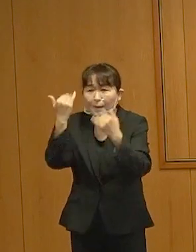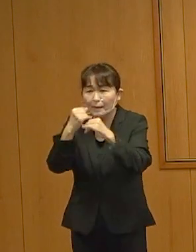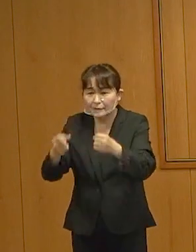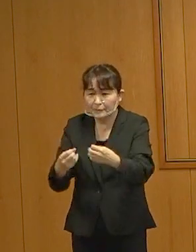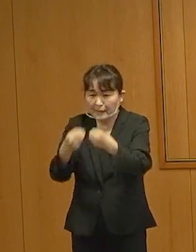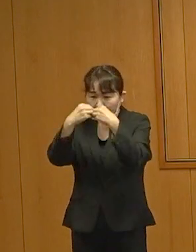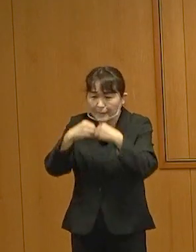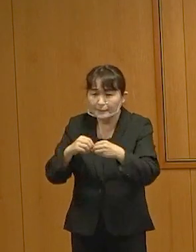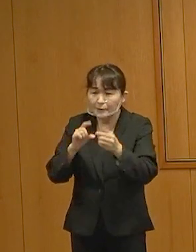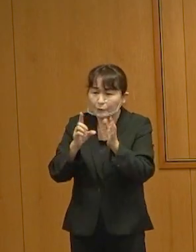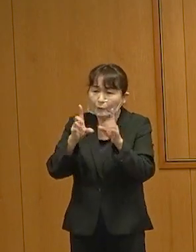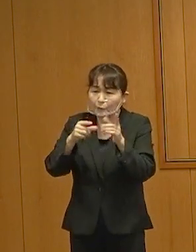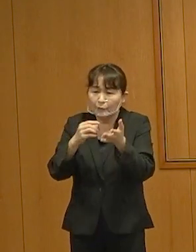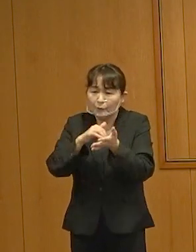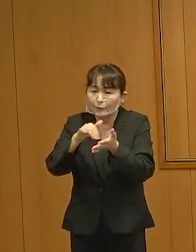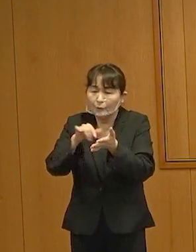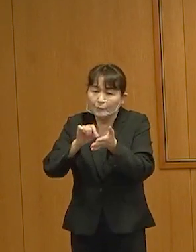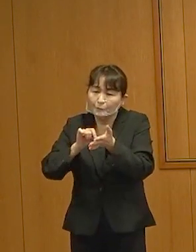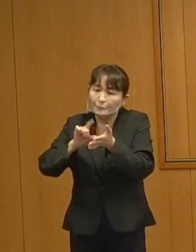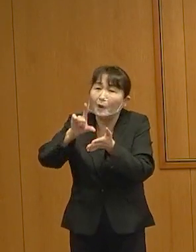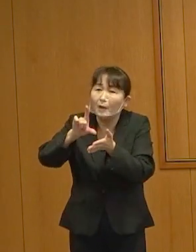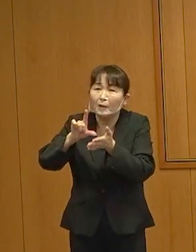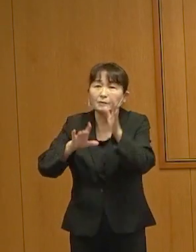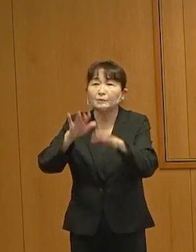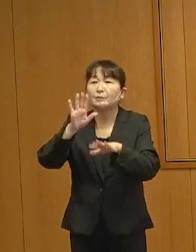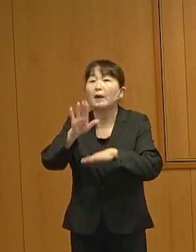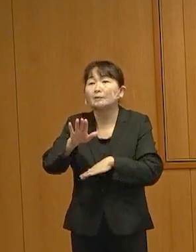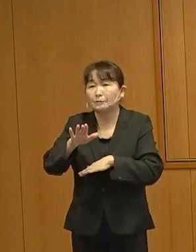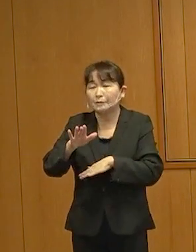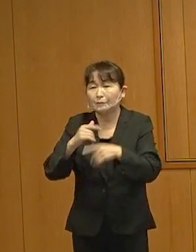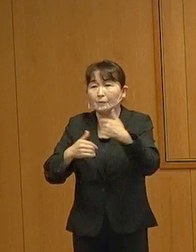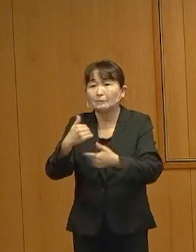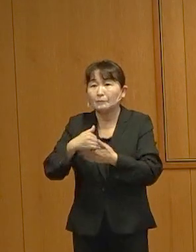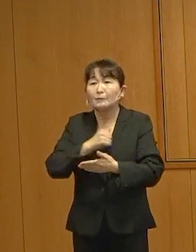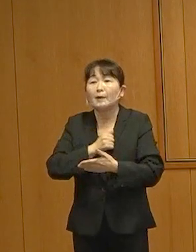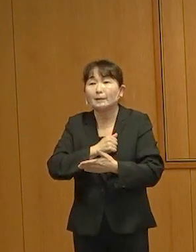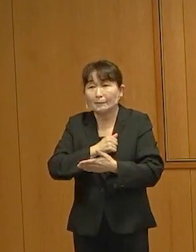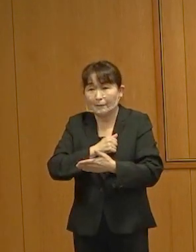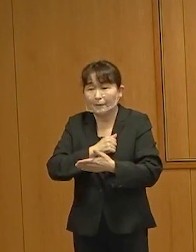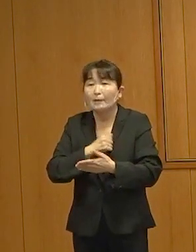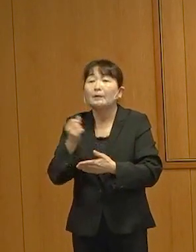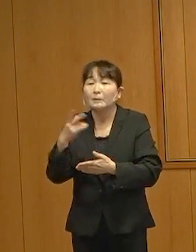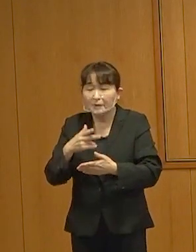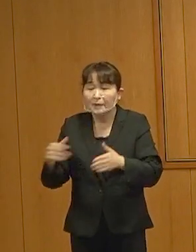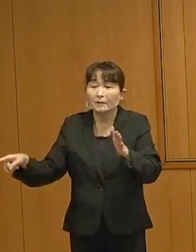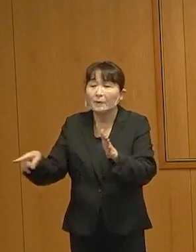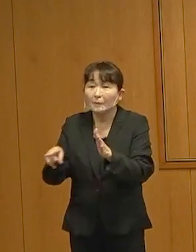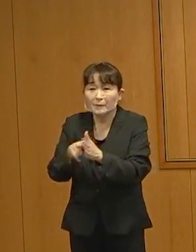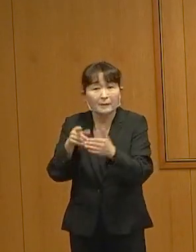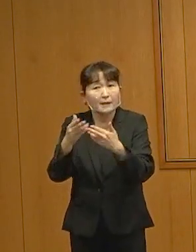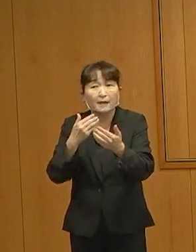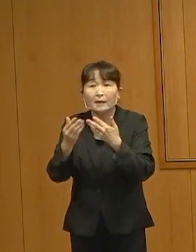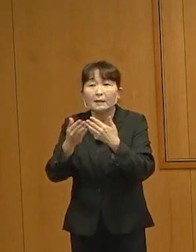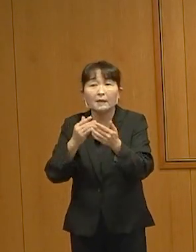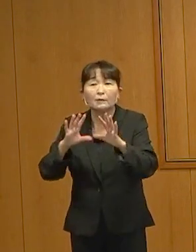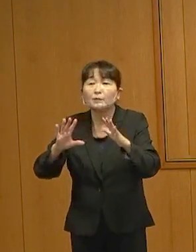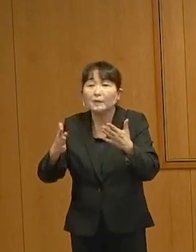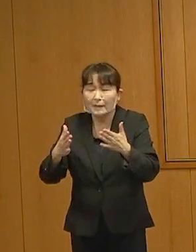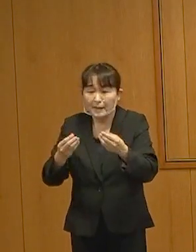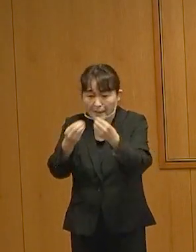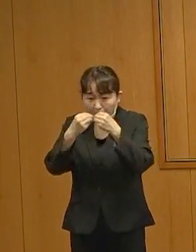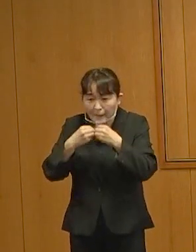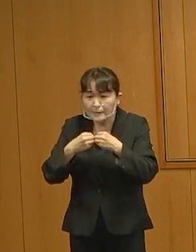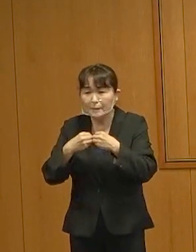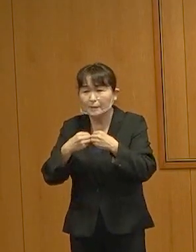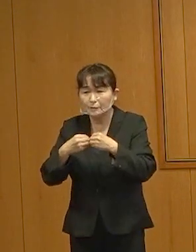持たれたという状況でありますから、今までとは違う感染経路もありましたので、そのことを十分に私ども